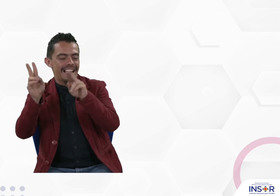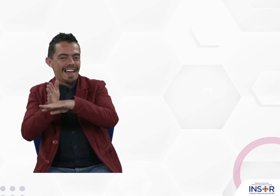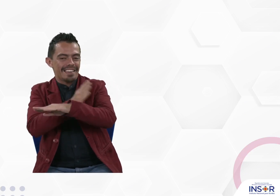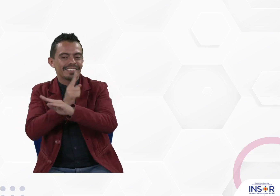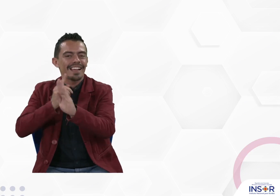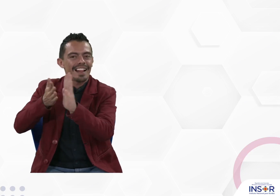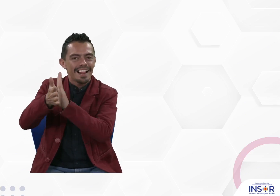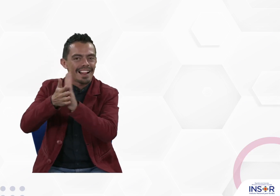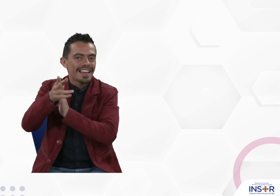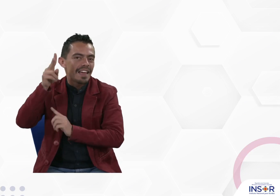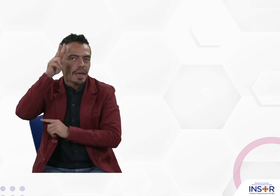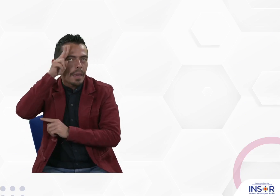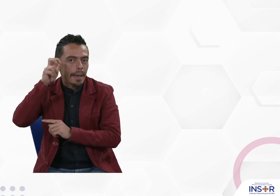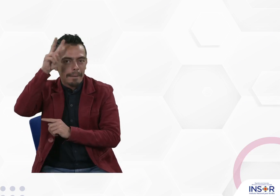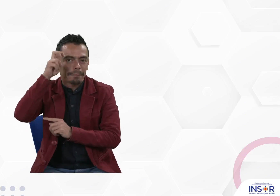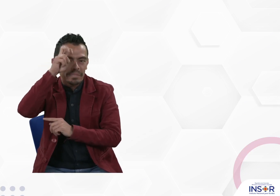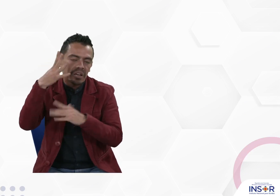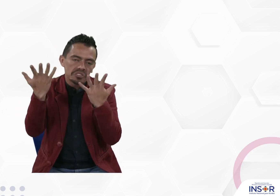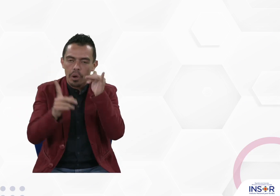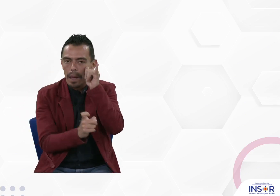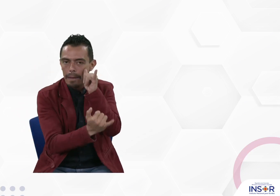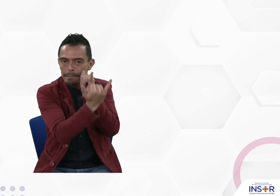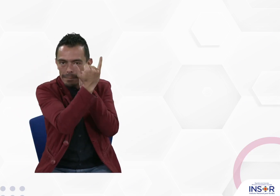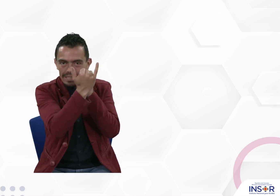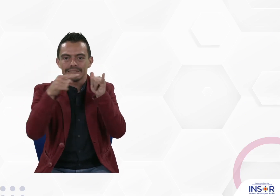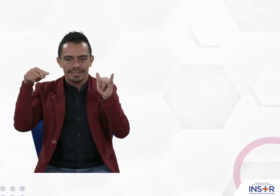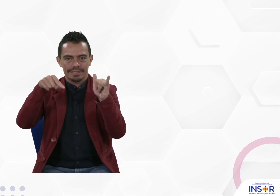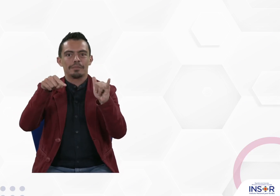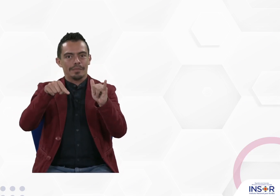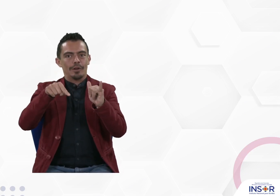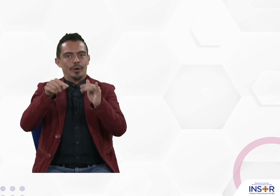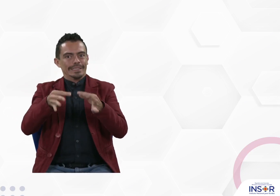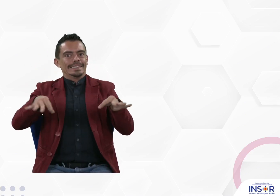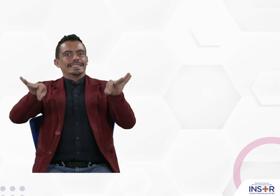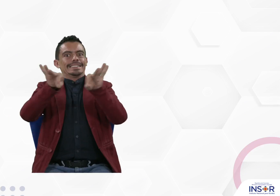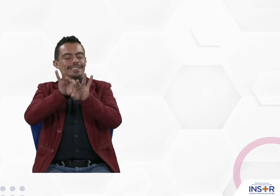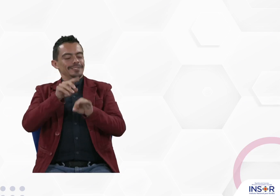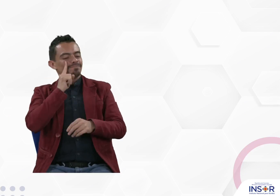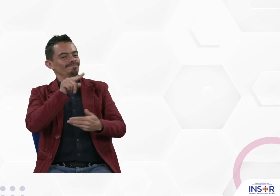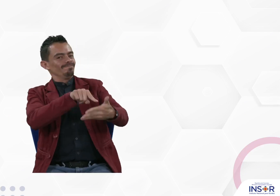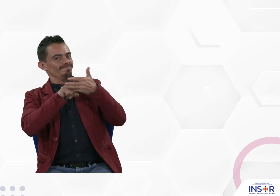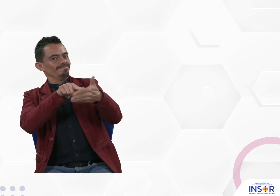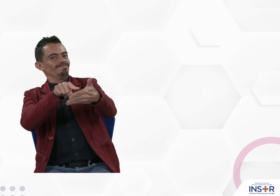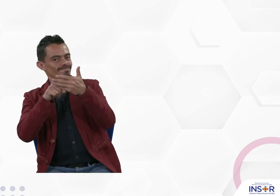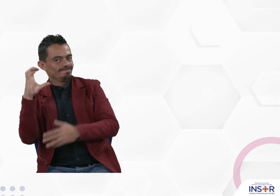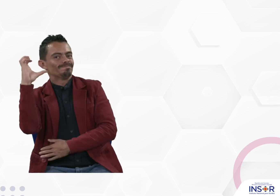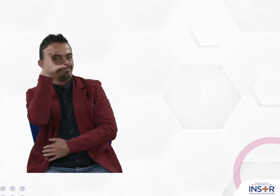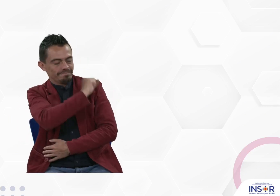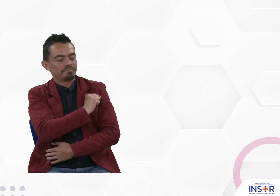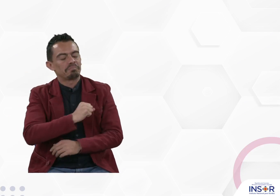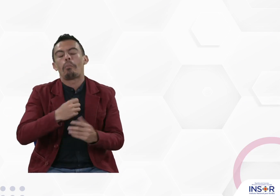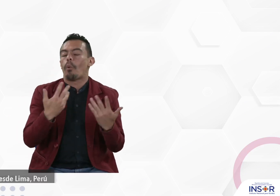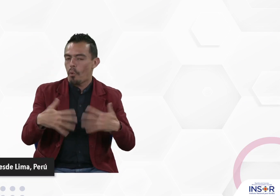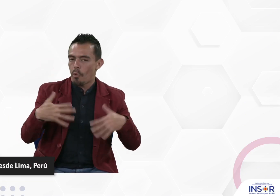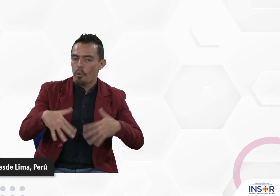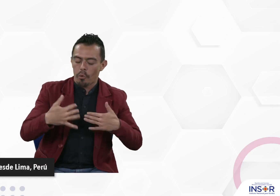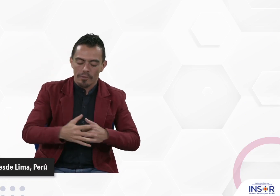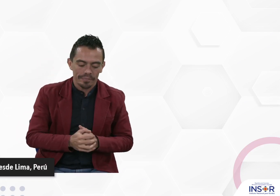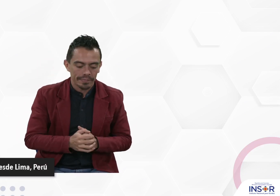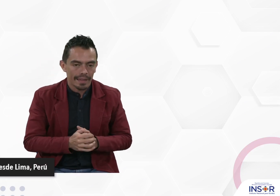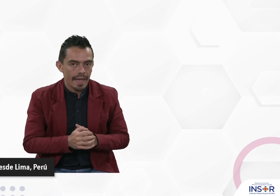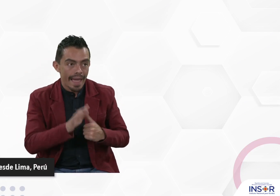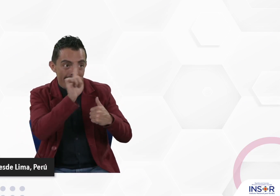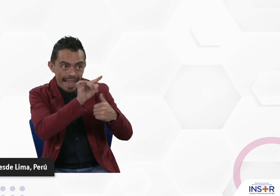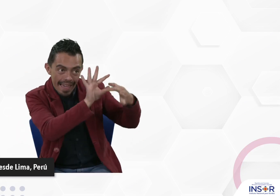en otros escenarios. Y hablábamos sobre epistemologías, que vimos dos señas que usaron nuestros invitados y que son también